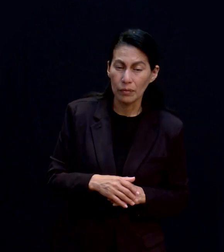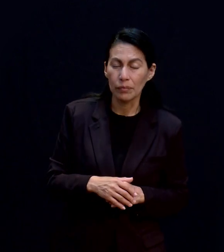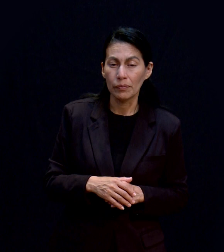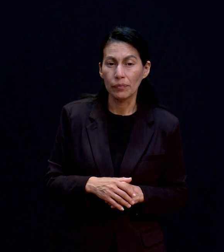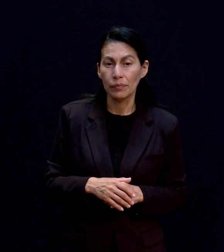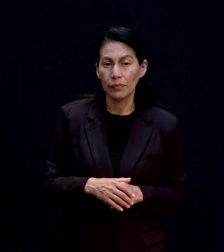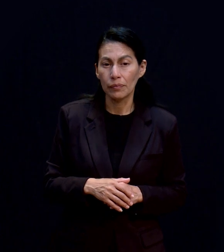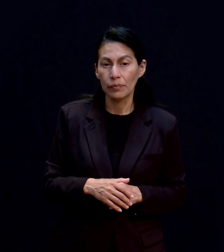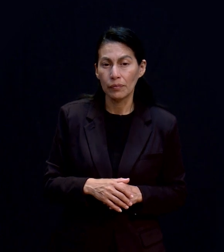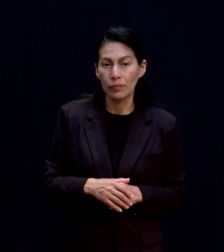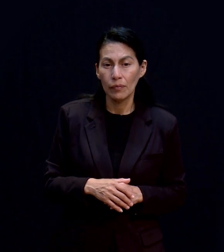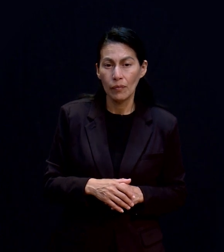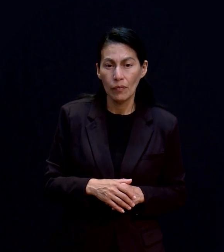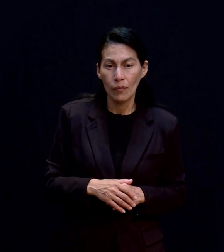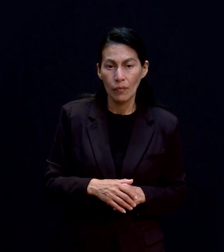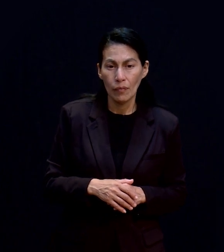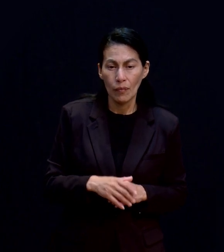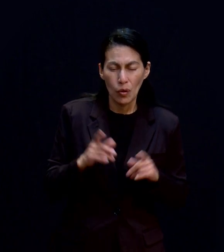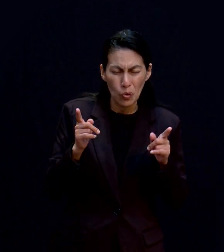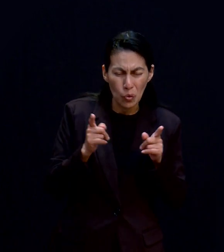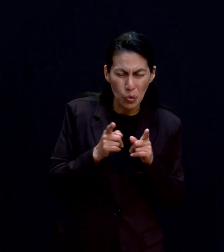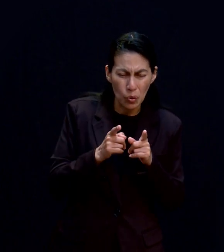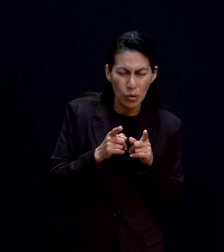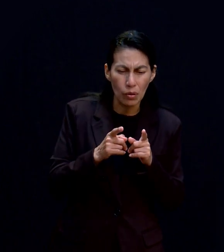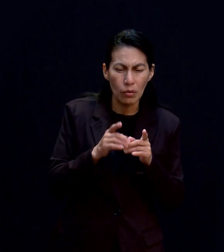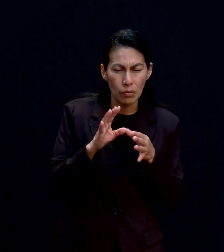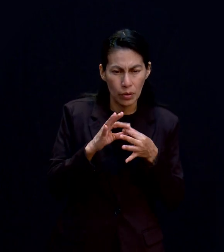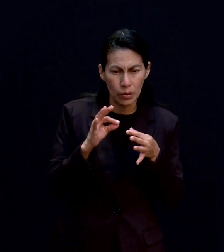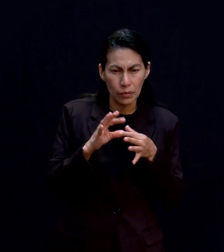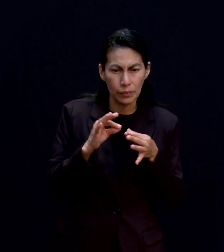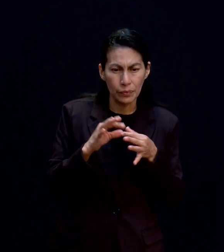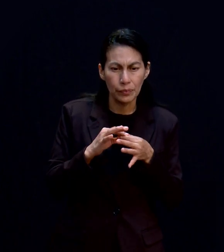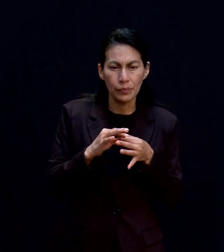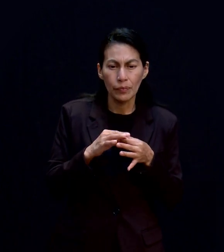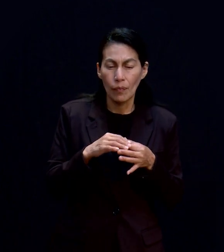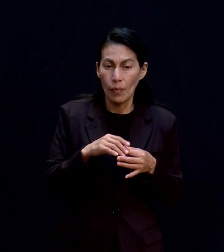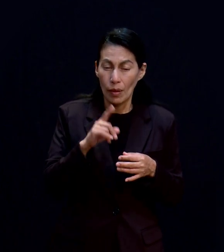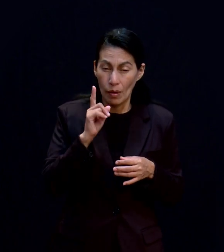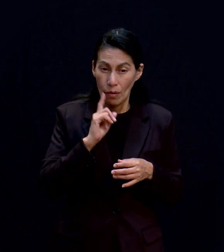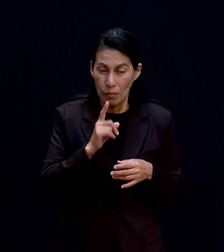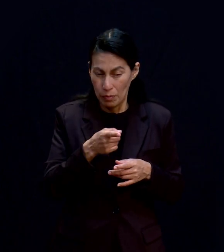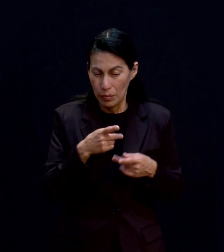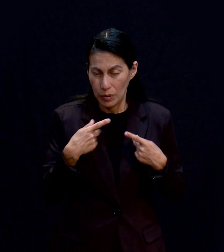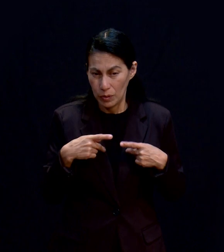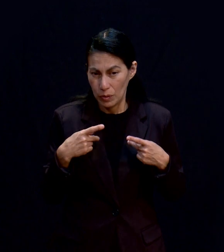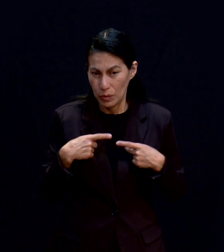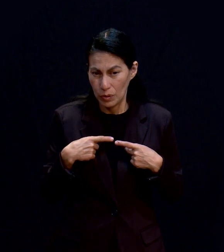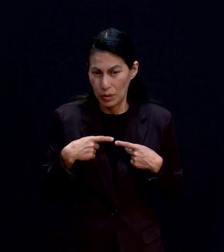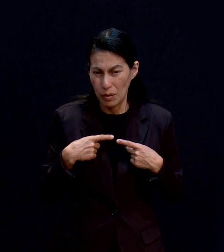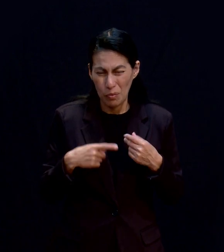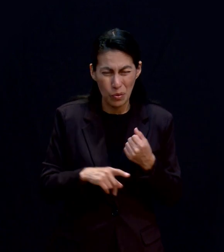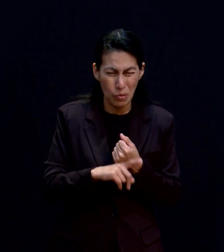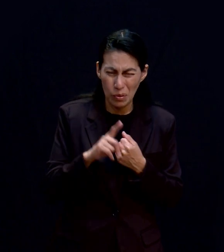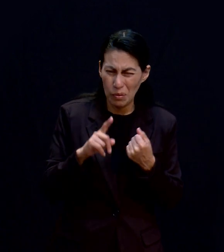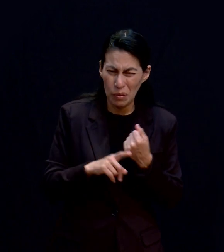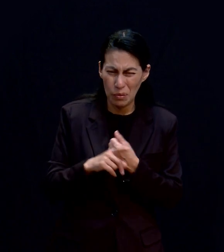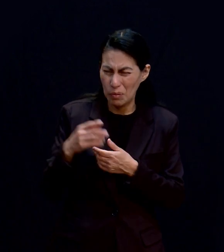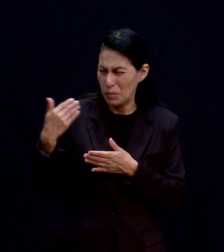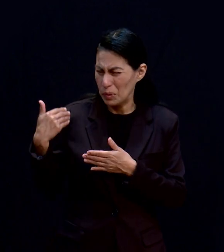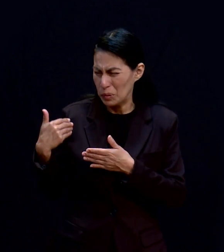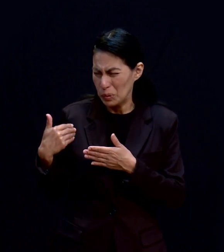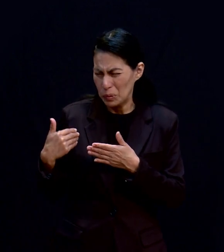y que sepan el día de hoy esta persona a pesar de toda la problemática que traía ya de